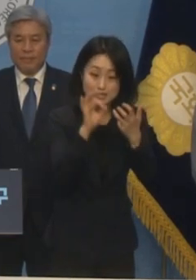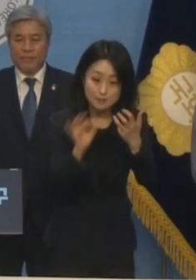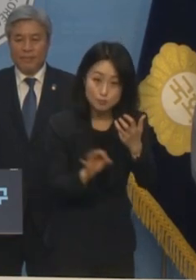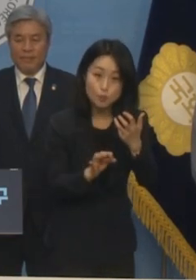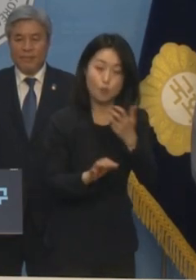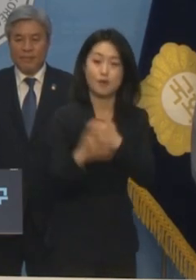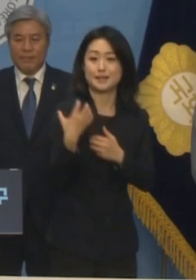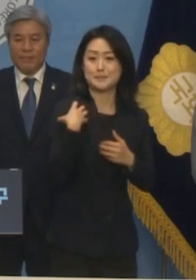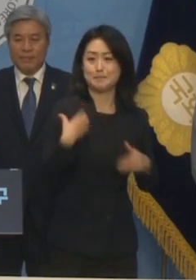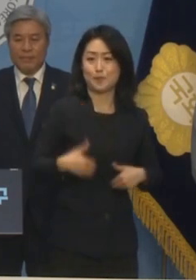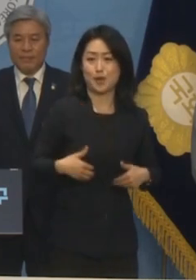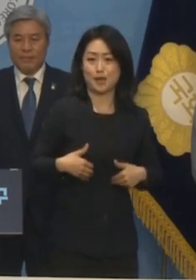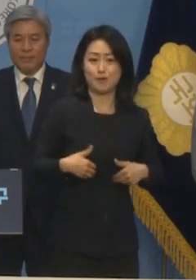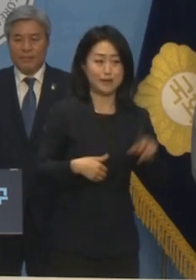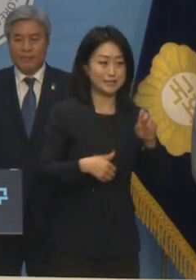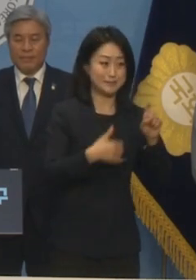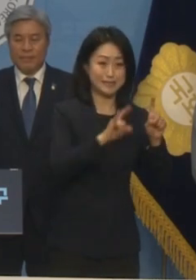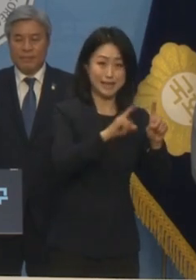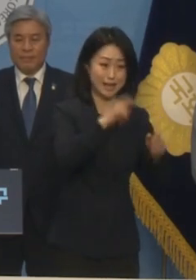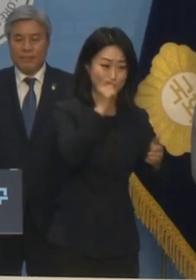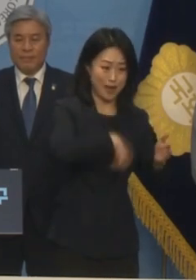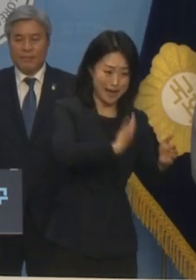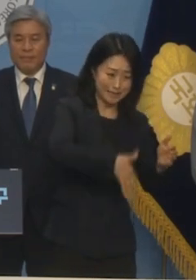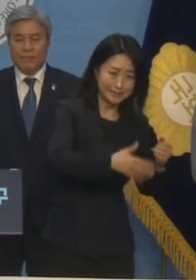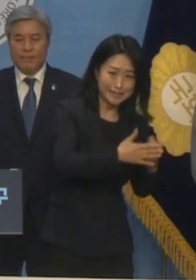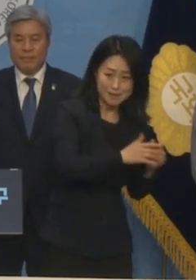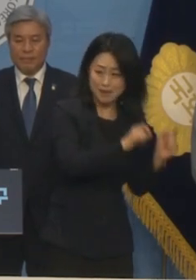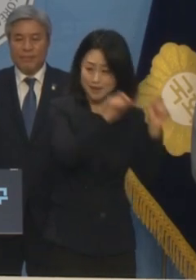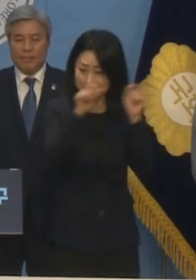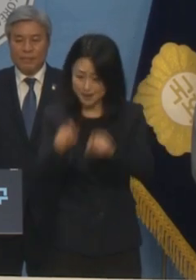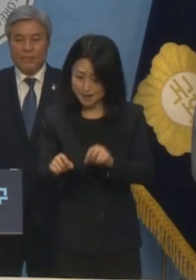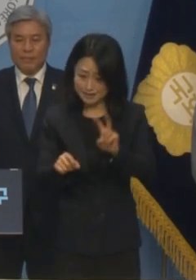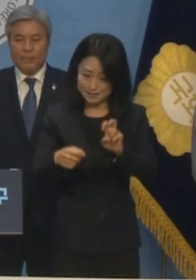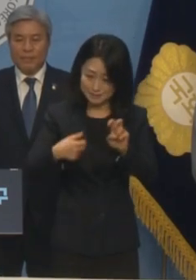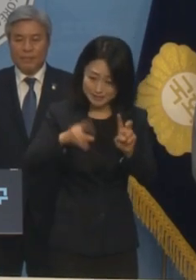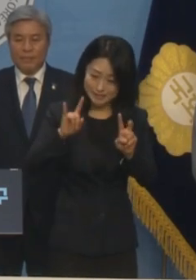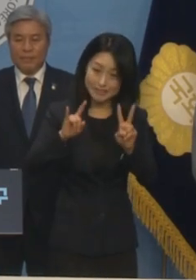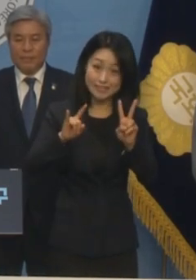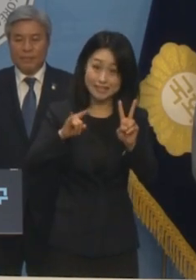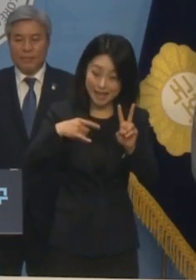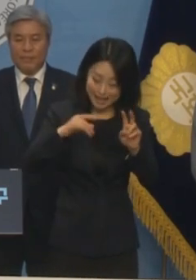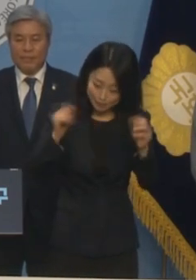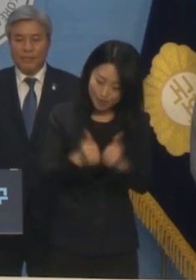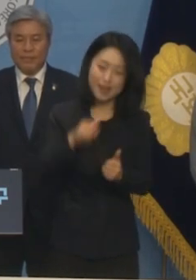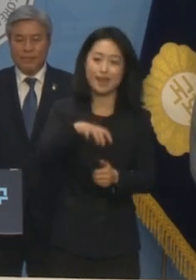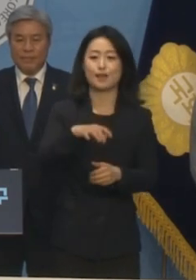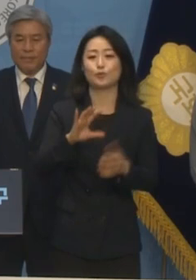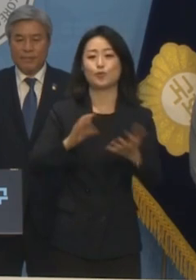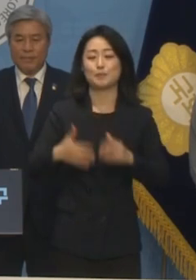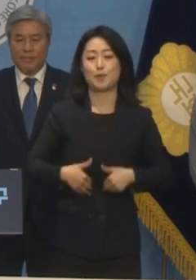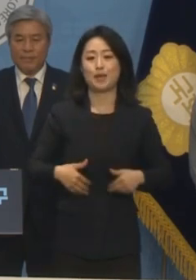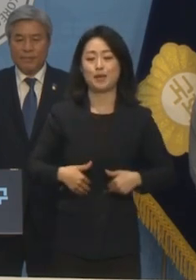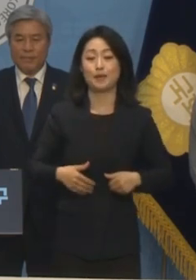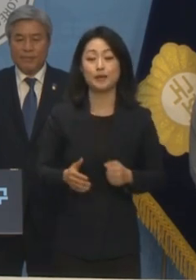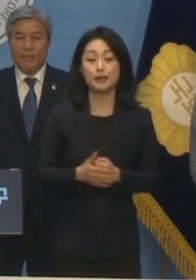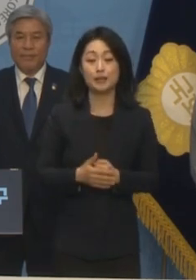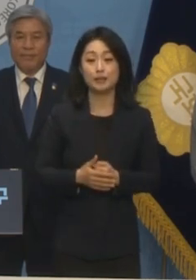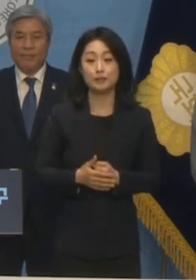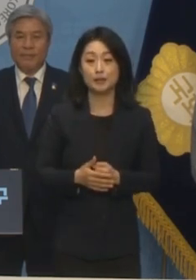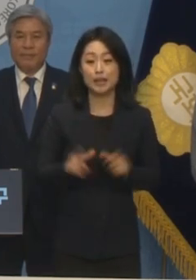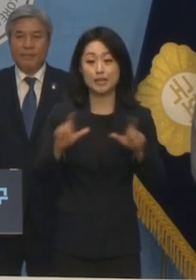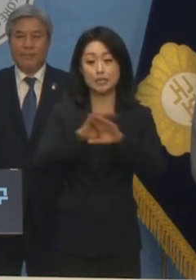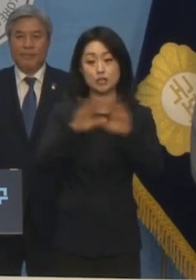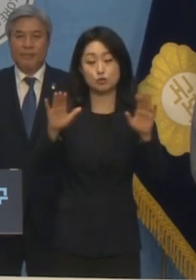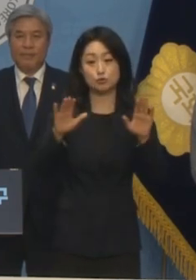21대 국회에서 미룬 숙제도 많아 시작부터 녹록지 않습니다. 지난 21대 국회 기후